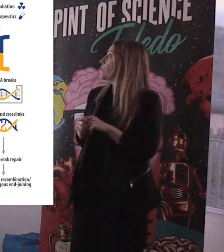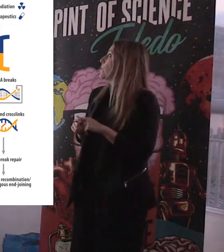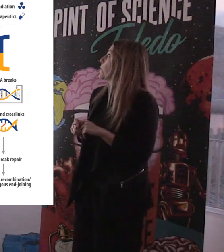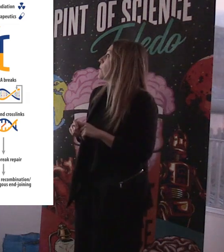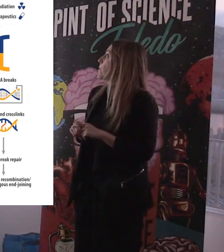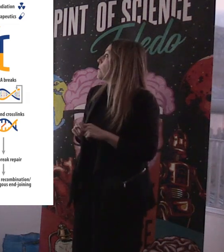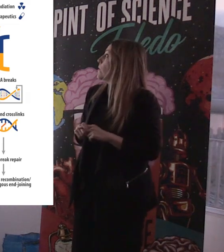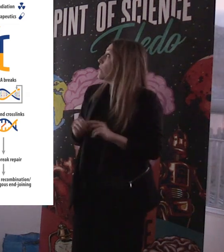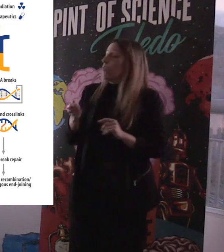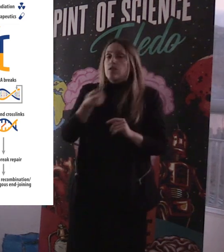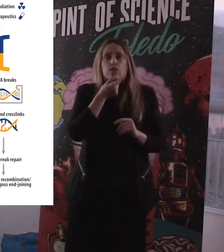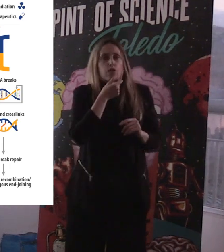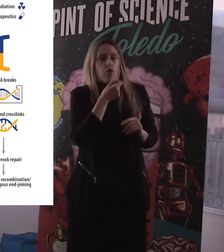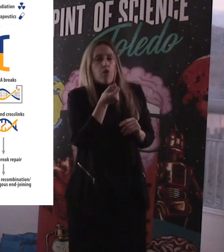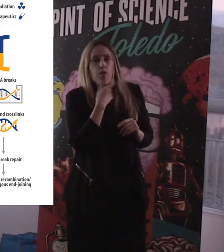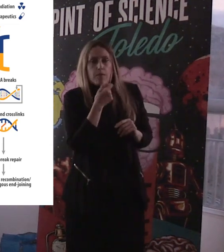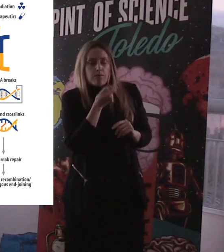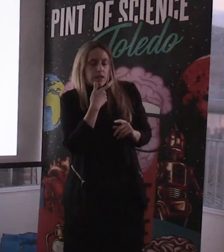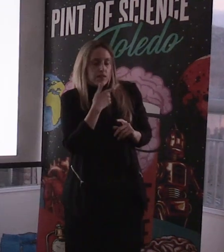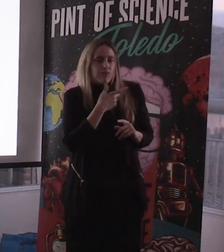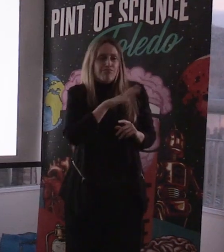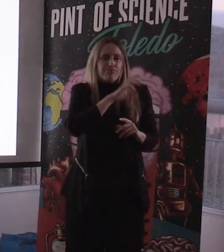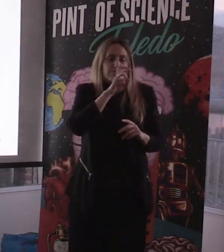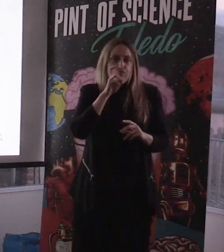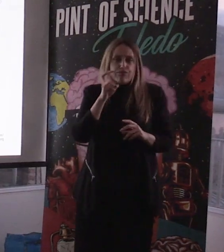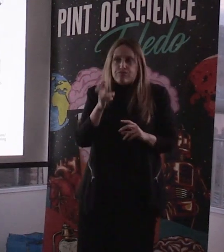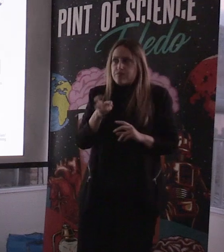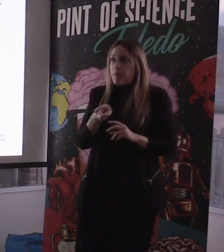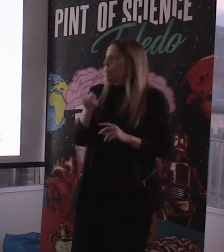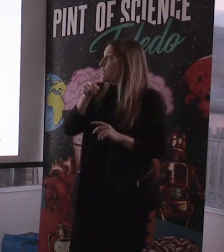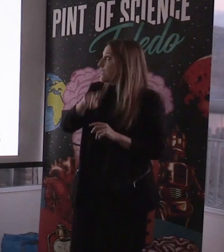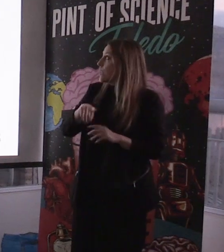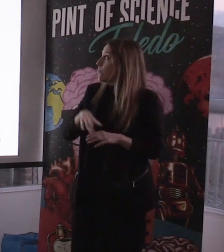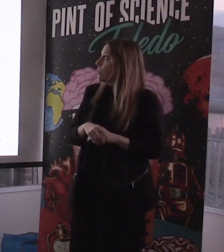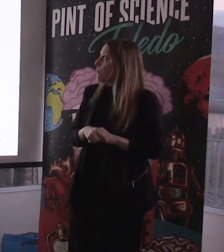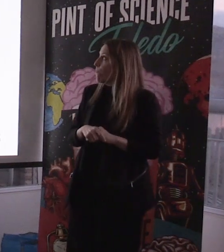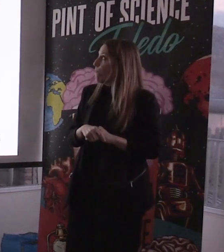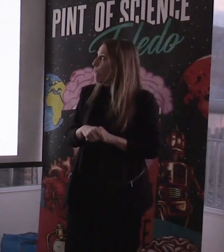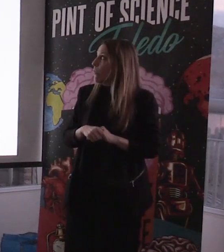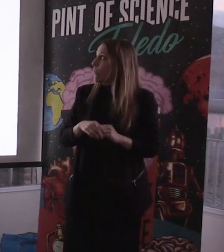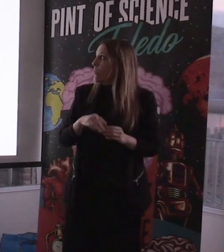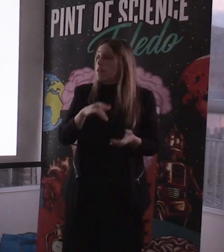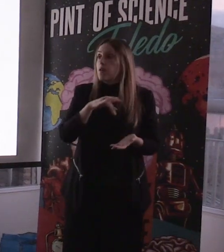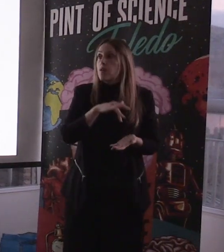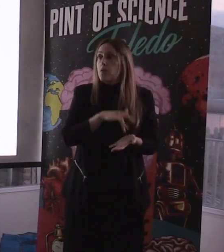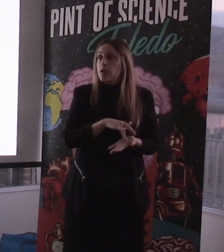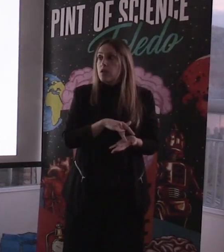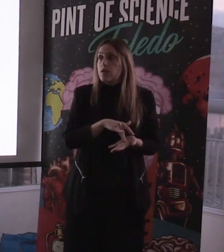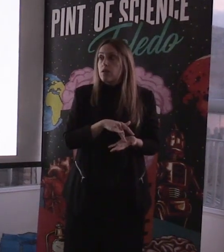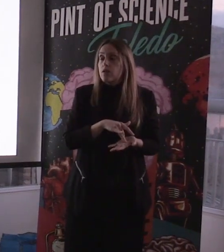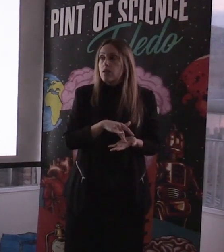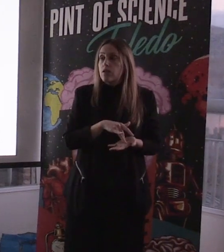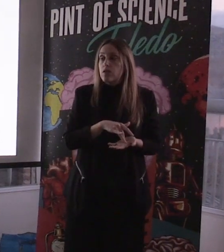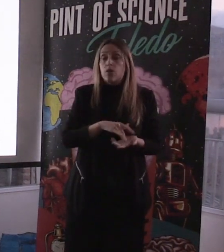quimioterapéuticas y nuclear, radiación nuclear. Y también cuando en la división